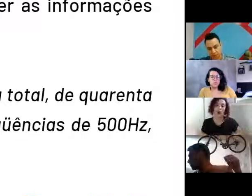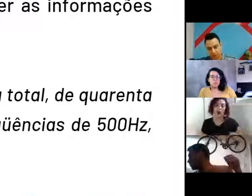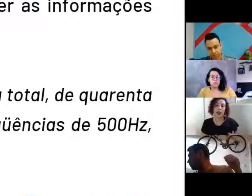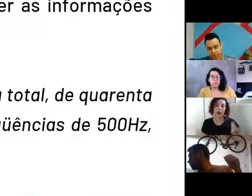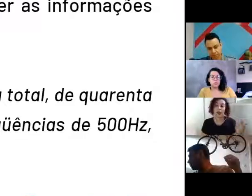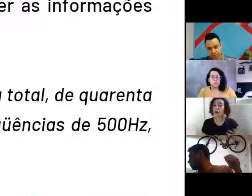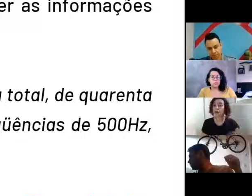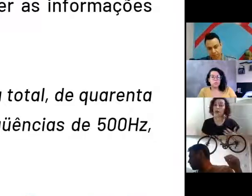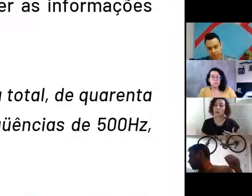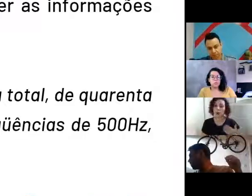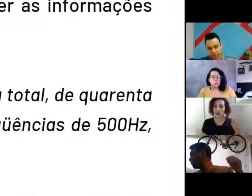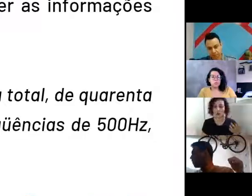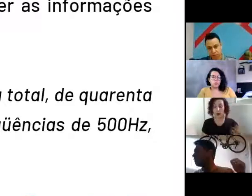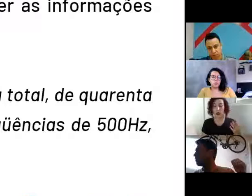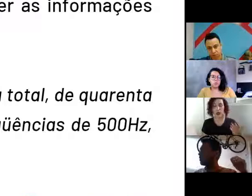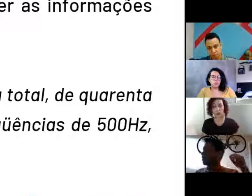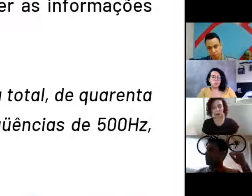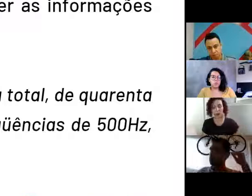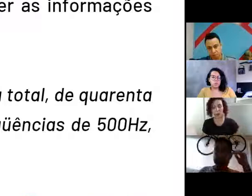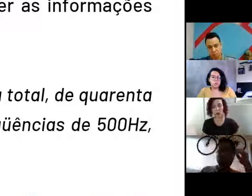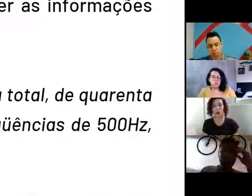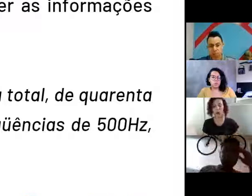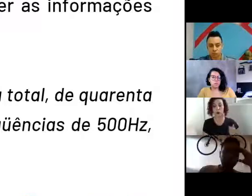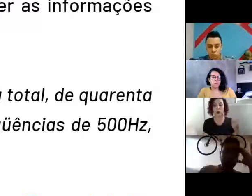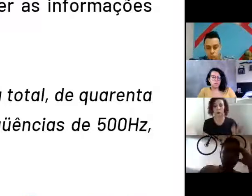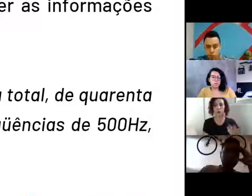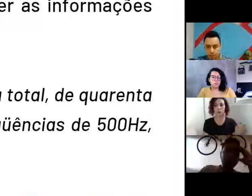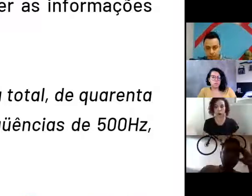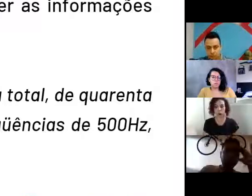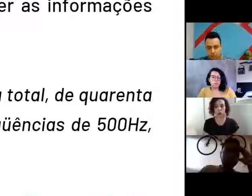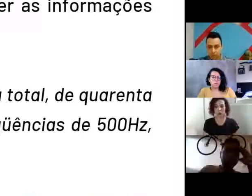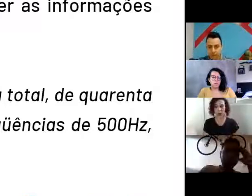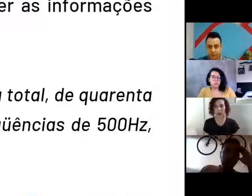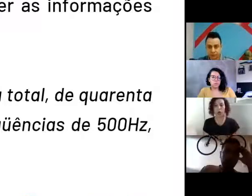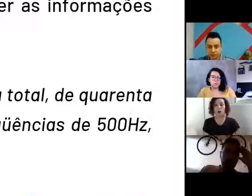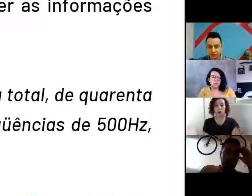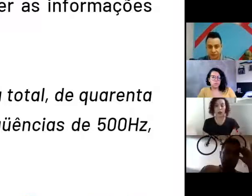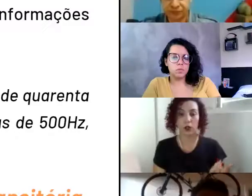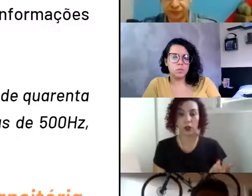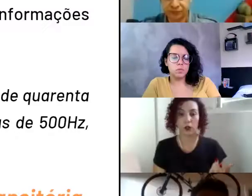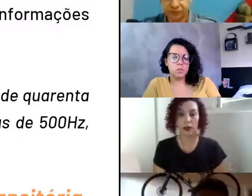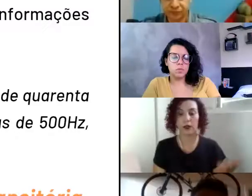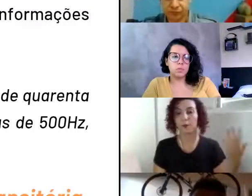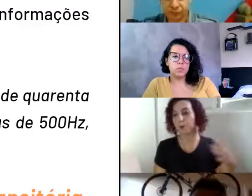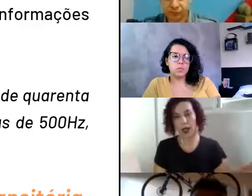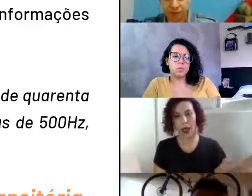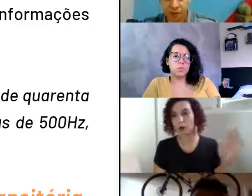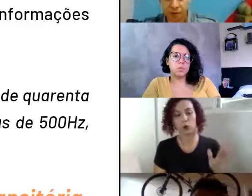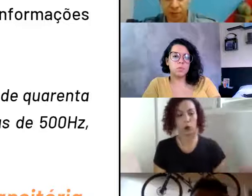gente interessante, eu acho que às vezes a gente não pensa muito sobre os tipos de surdez, né? Porque a gente